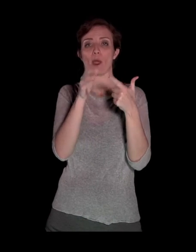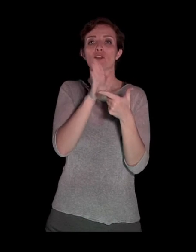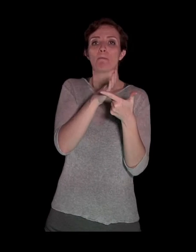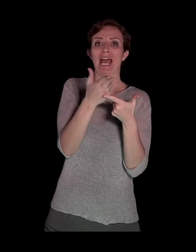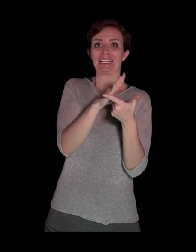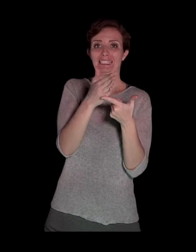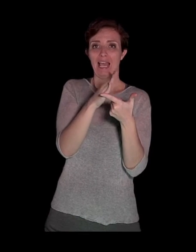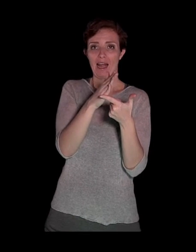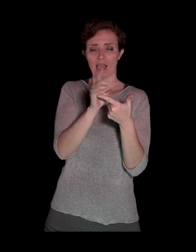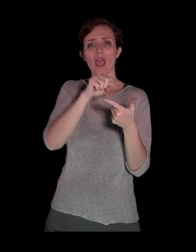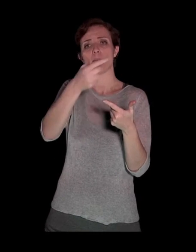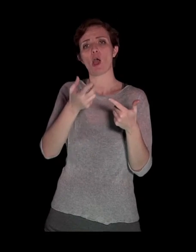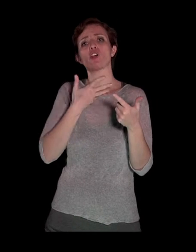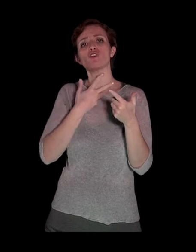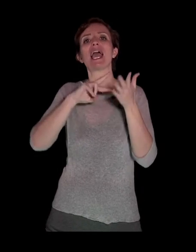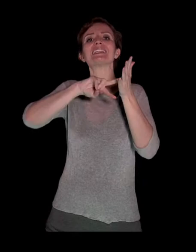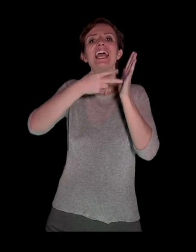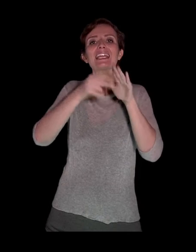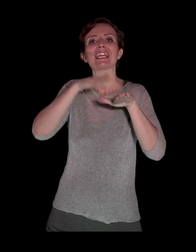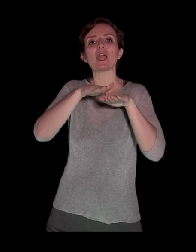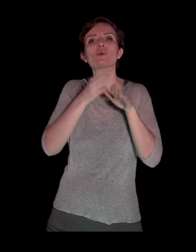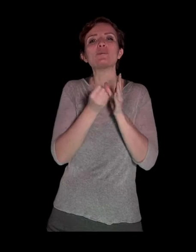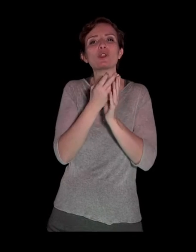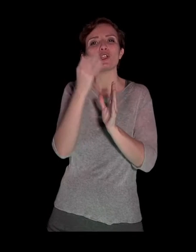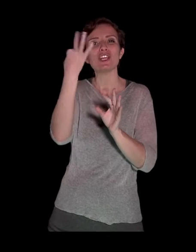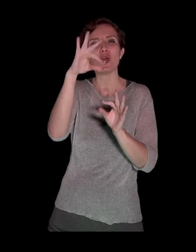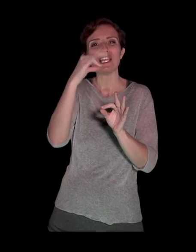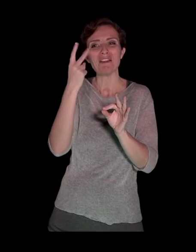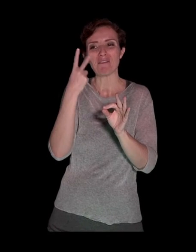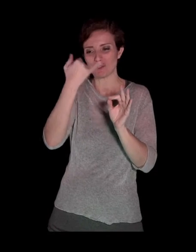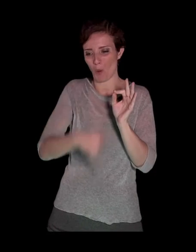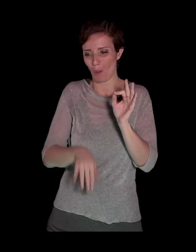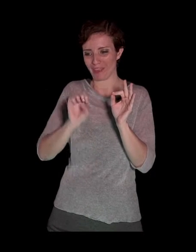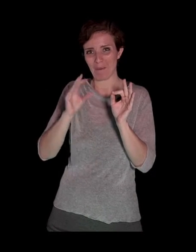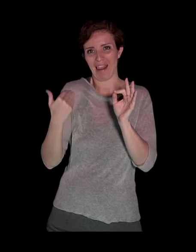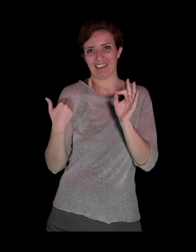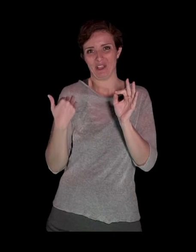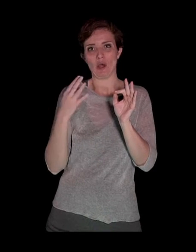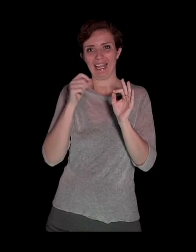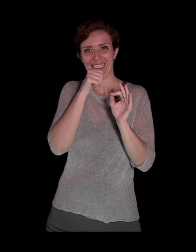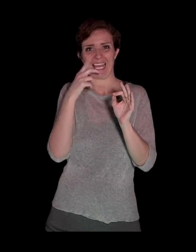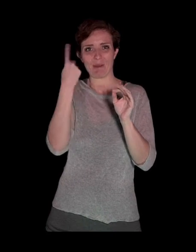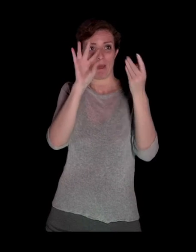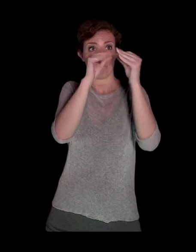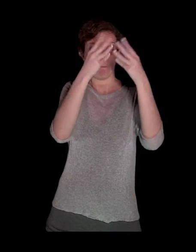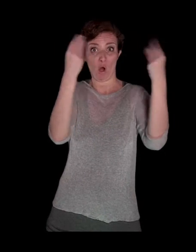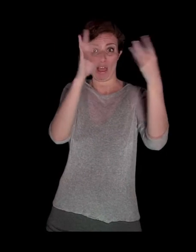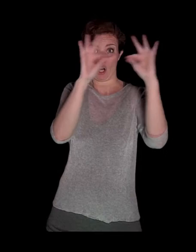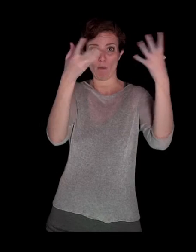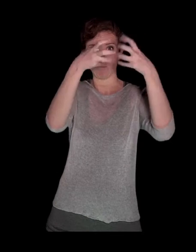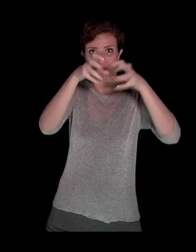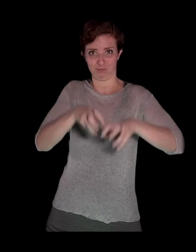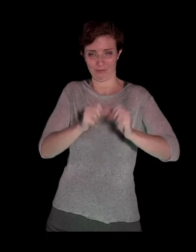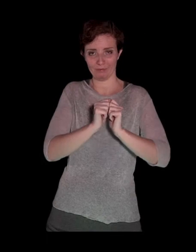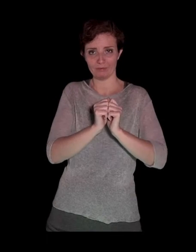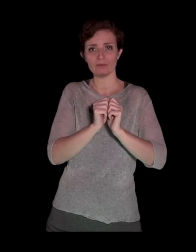parziale abbiamo le tecniche che utilizzano i prodotti notevoli che abbiamo visto nella lezione precedente per poter scomporre un polinomio e infine quelle